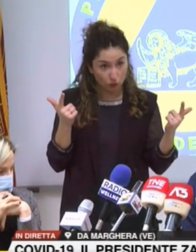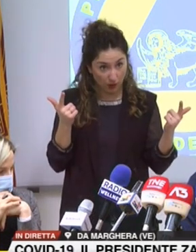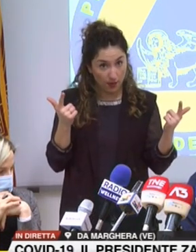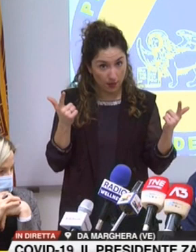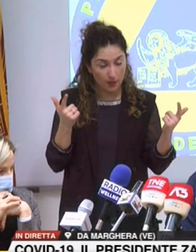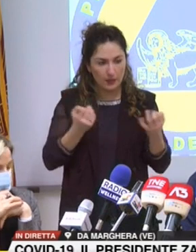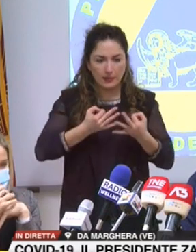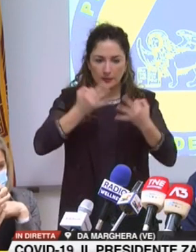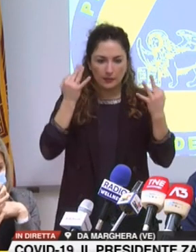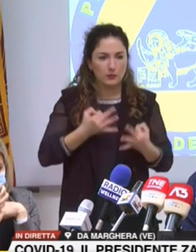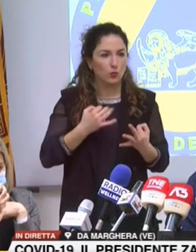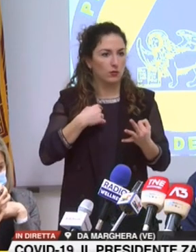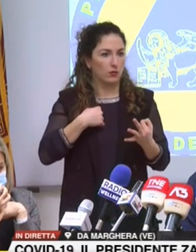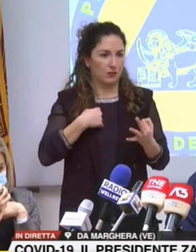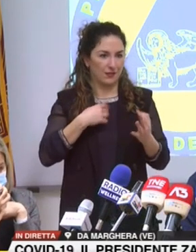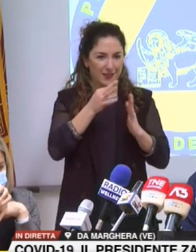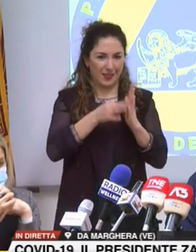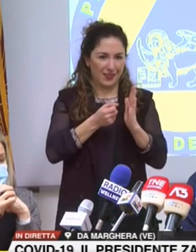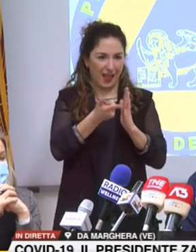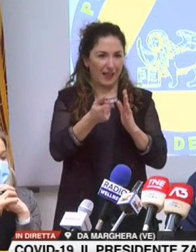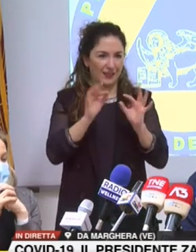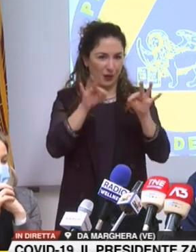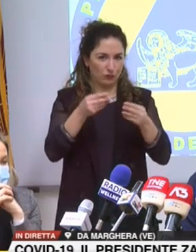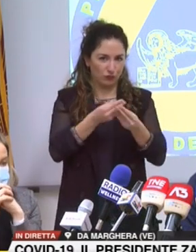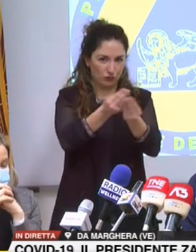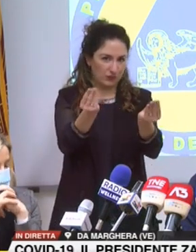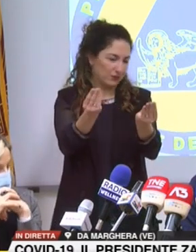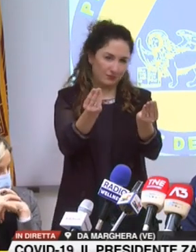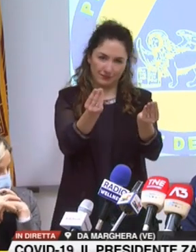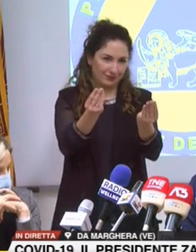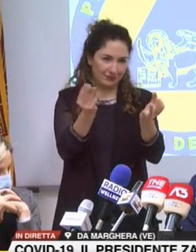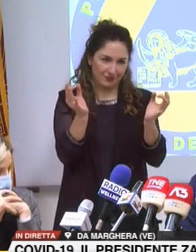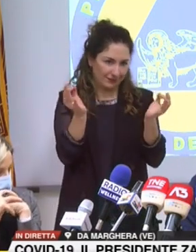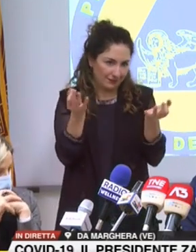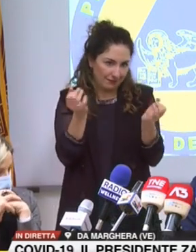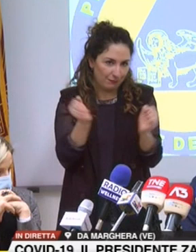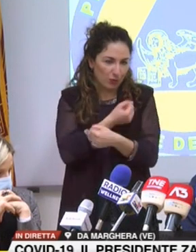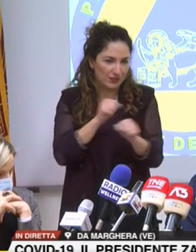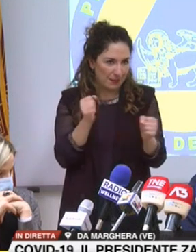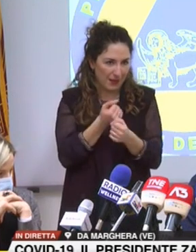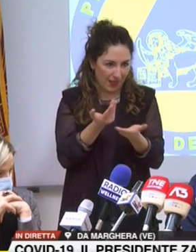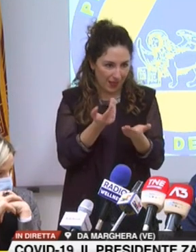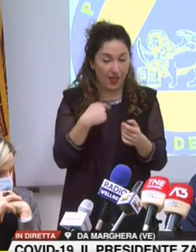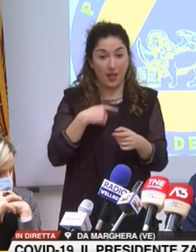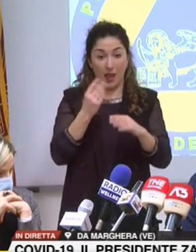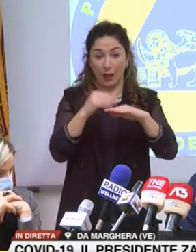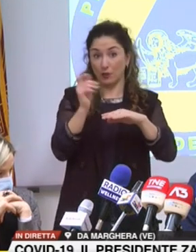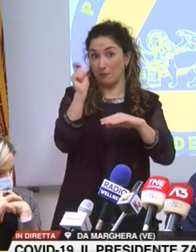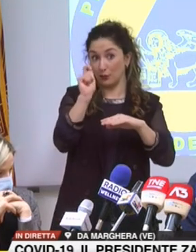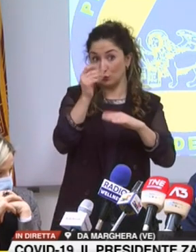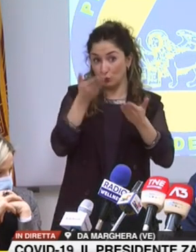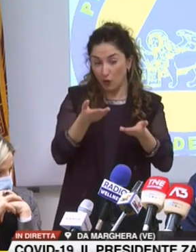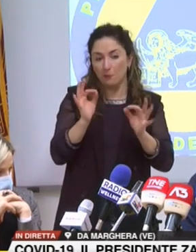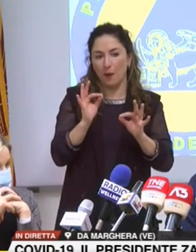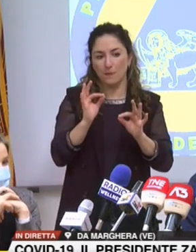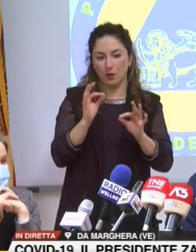di vaccinazione, non avrei potuto dare questi dati aggiornati alle 12 di oggi. Infatti il mio intervento oggi è stato richiesto